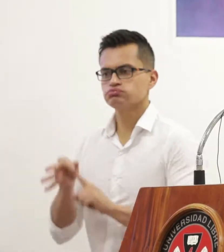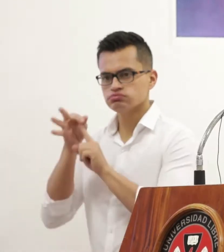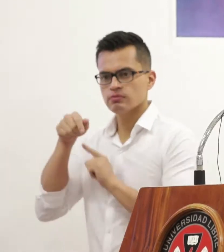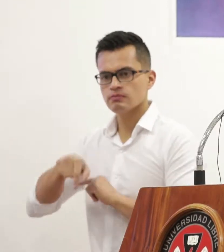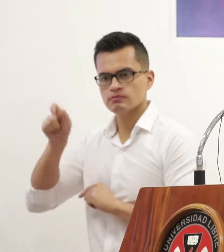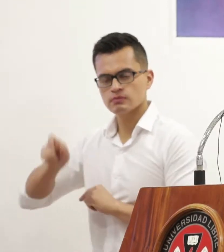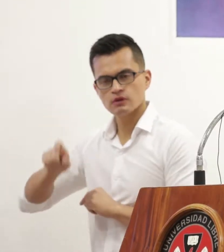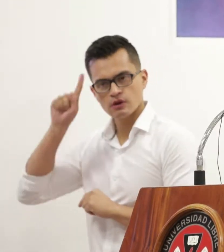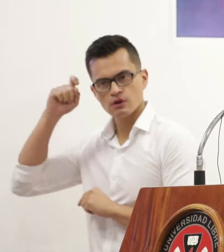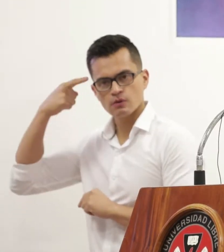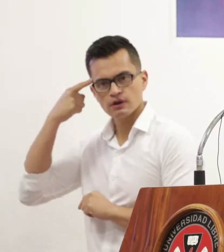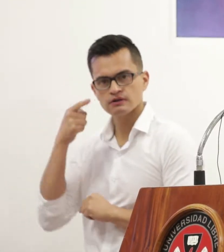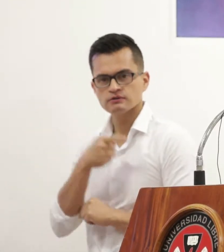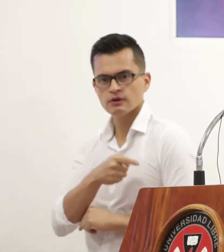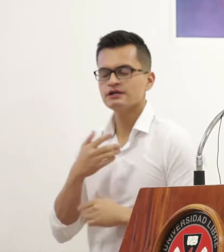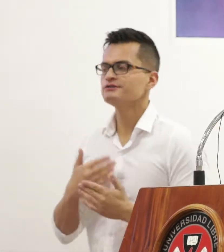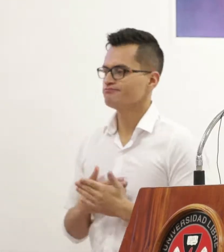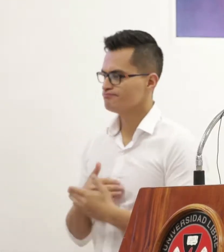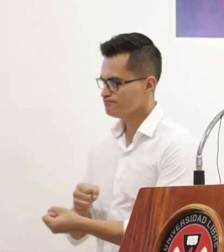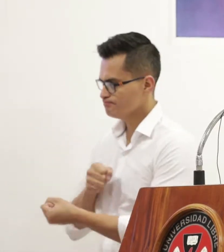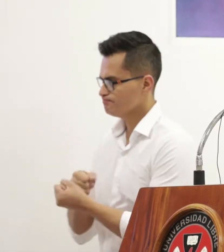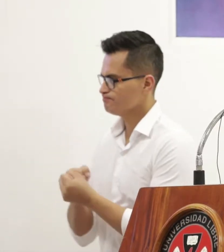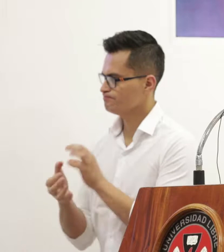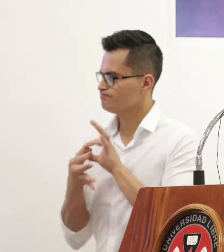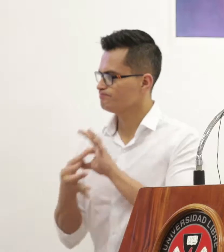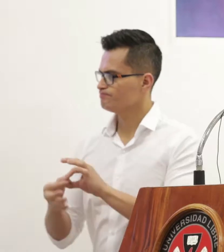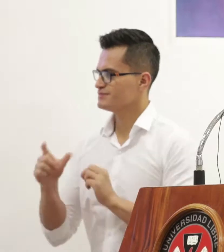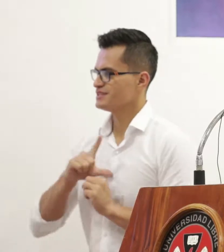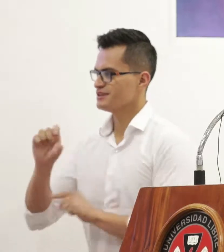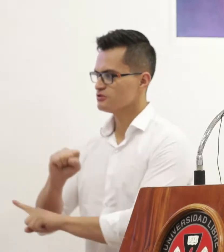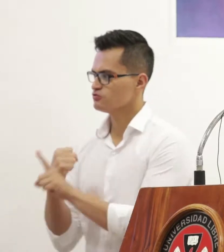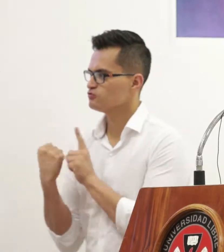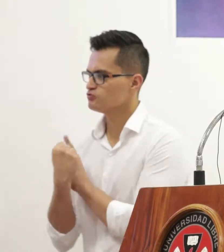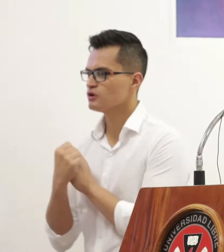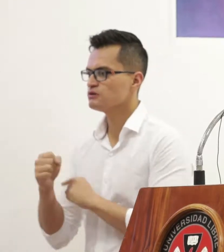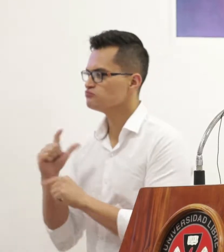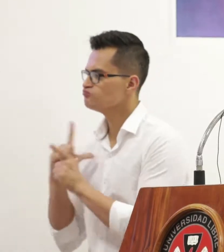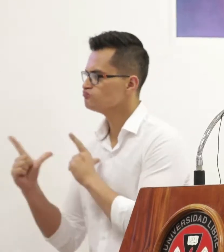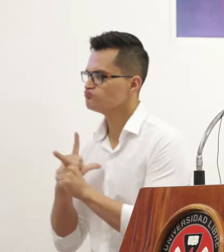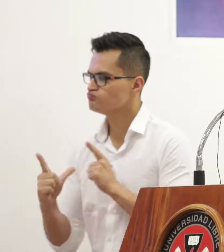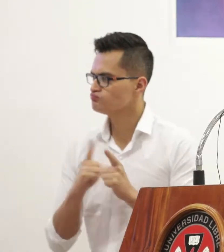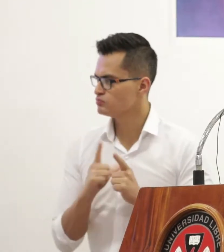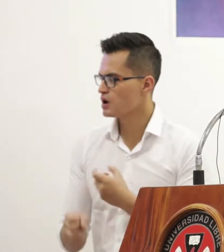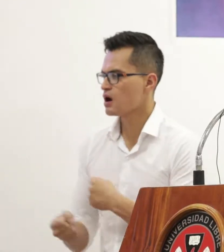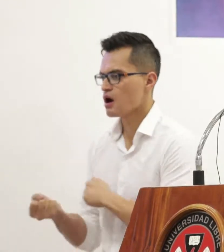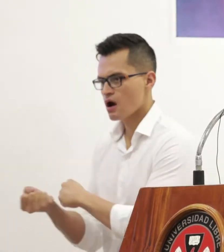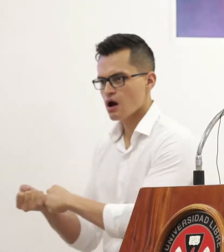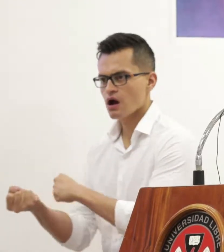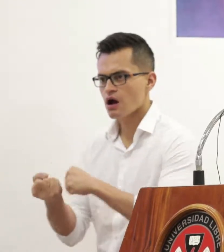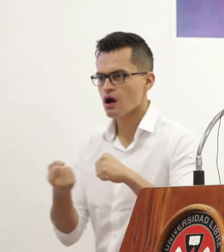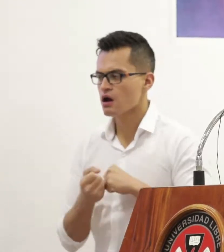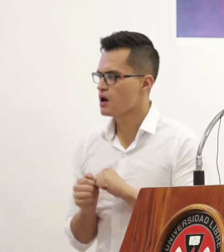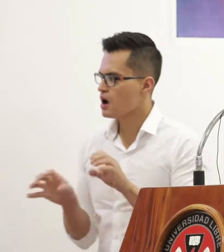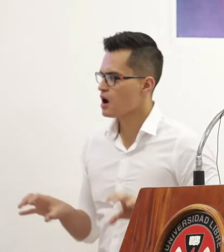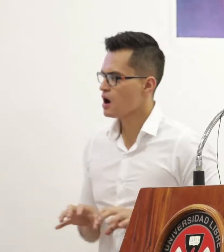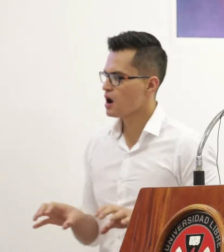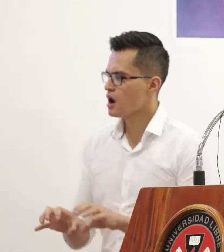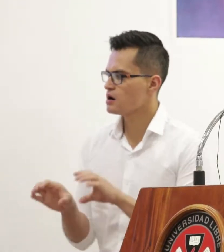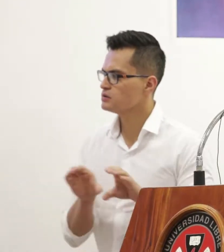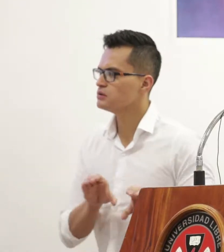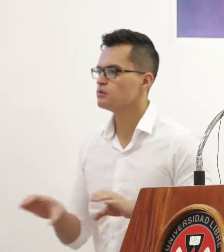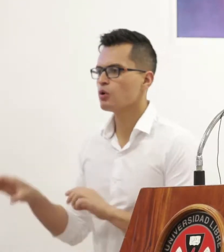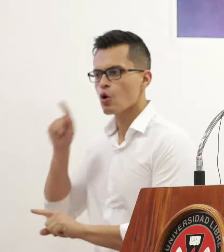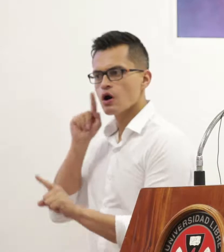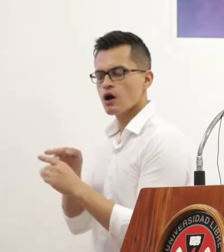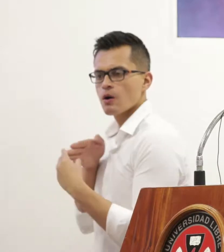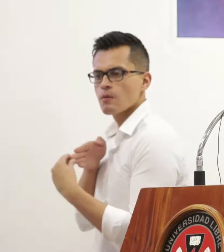estado al lado de los líderes sociales, que ha desplegado múltiples actividades y que ha señalado un camino para el resto de